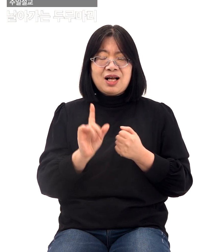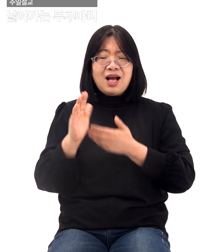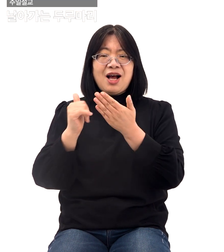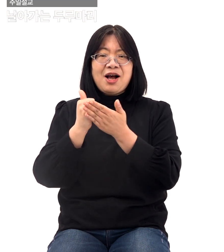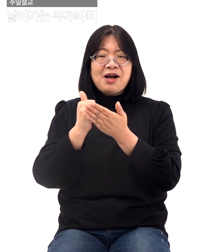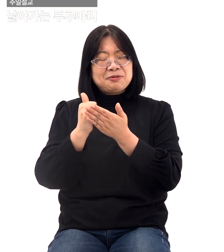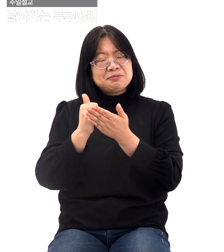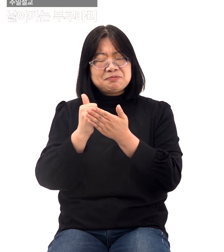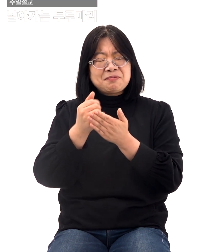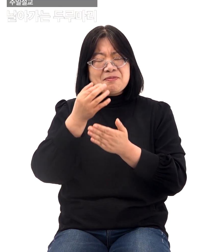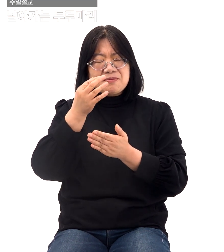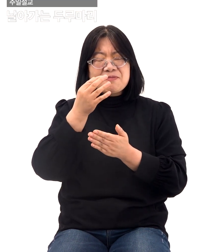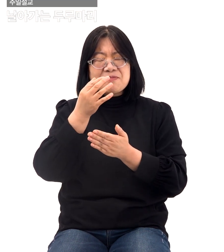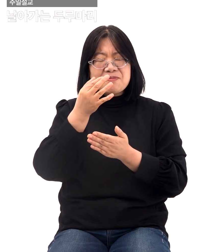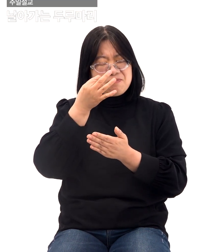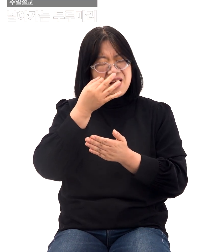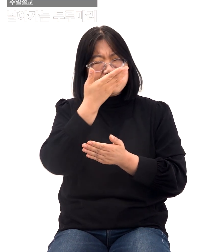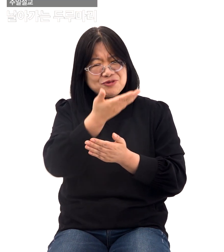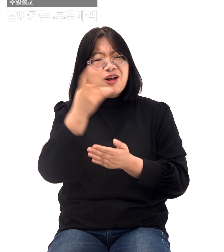하나님이 눈 감아 주겠지,